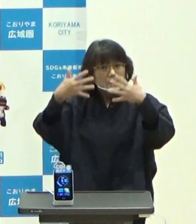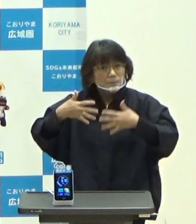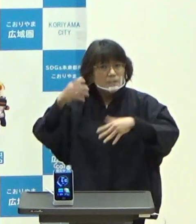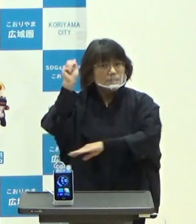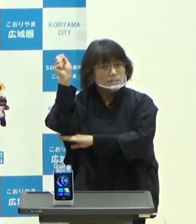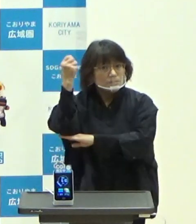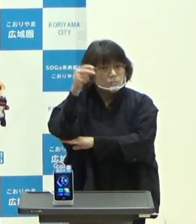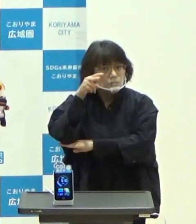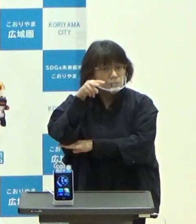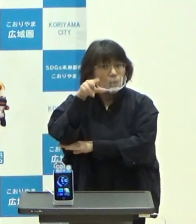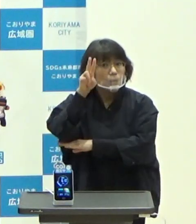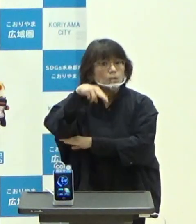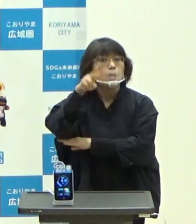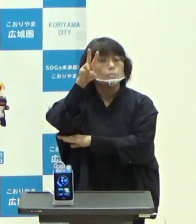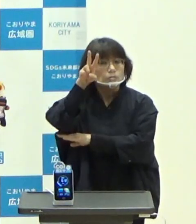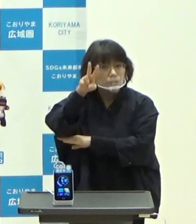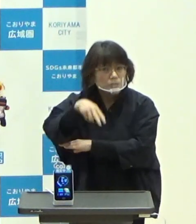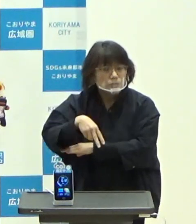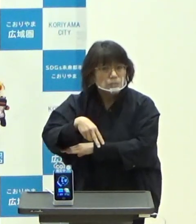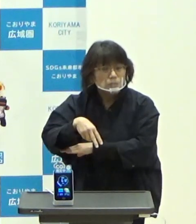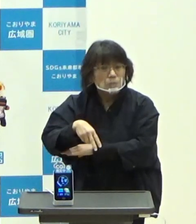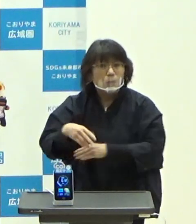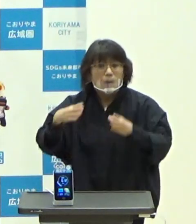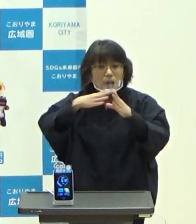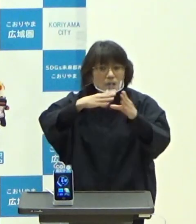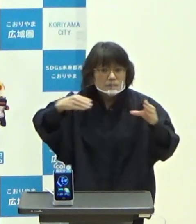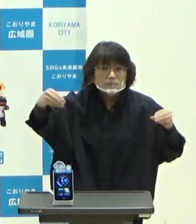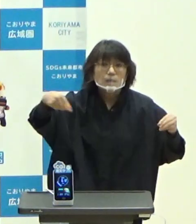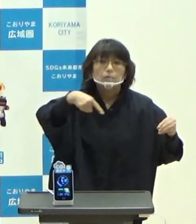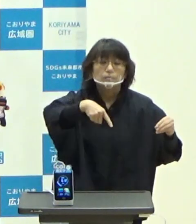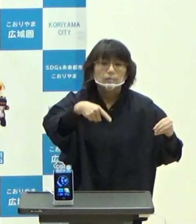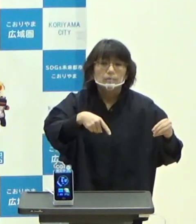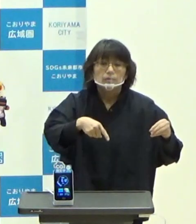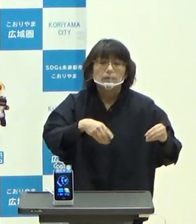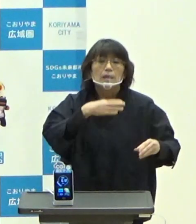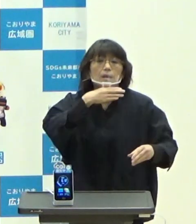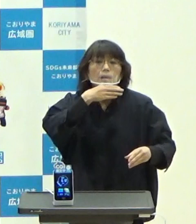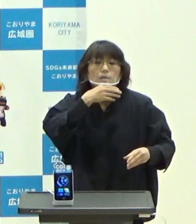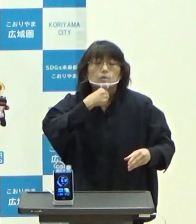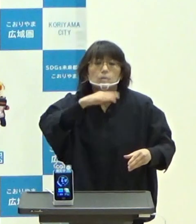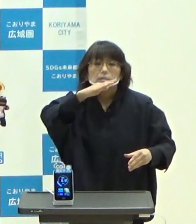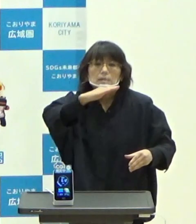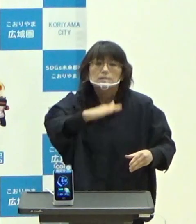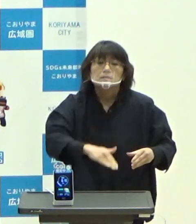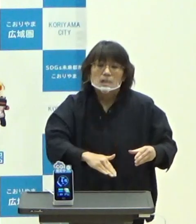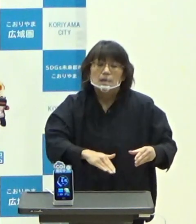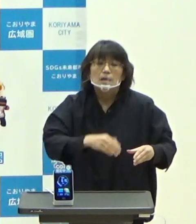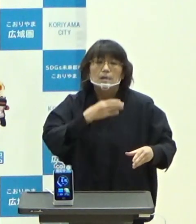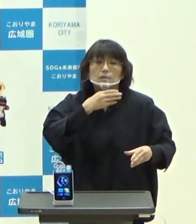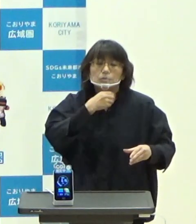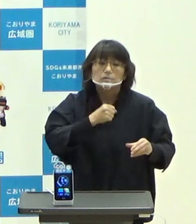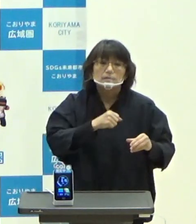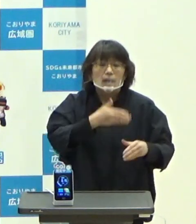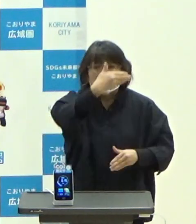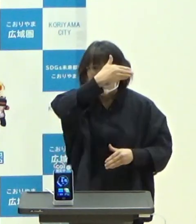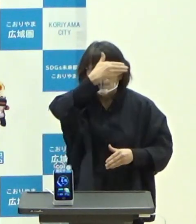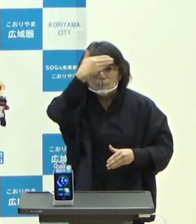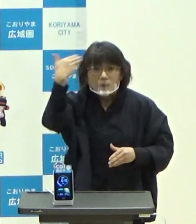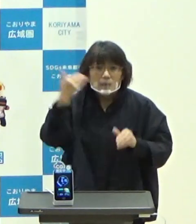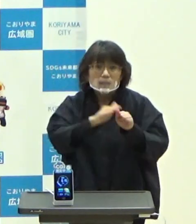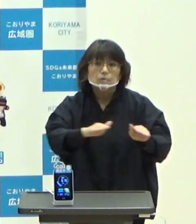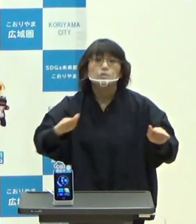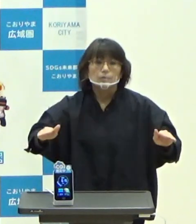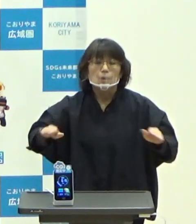に、低年齢の方、子ども、児童生徒の感染が増えているという記事がございま